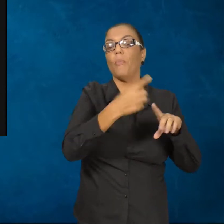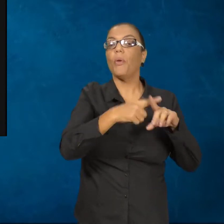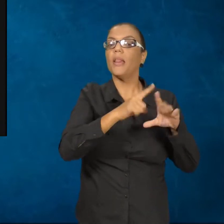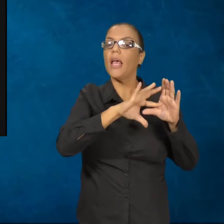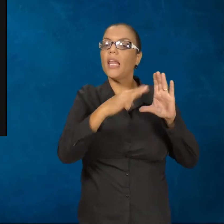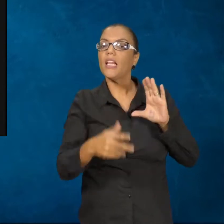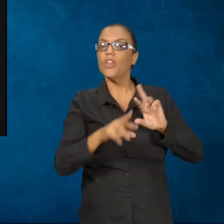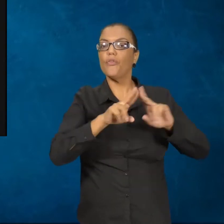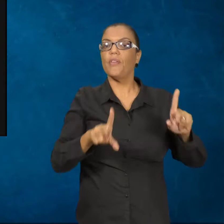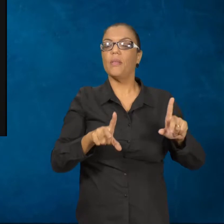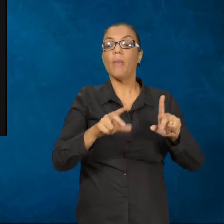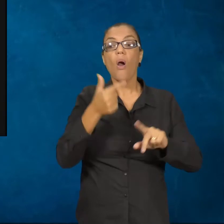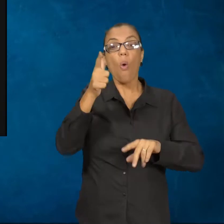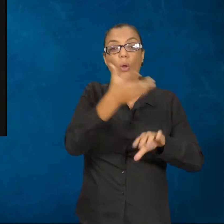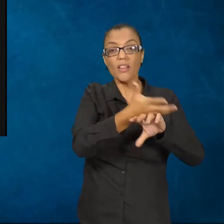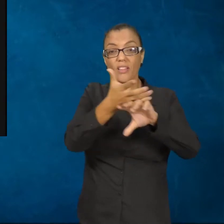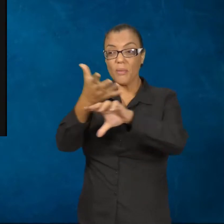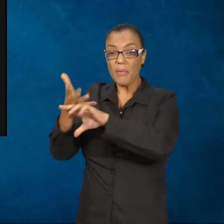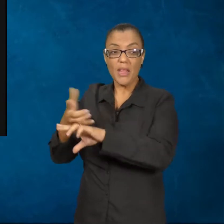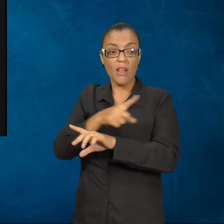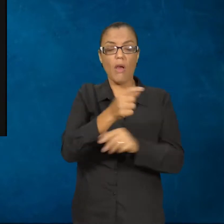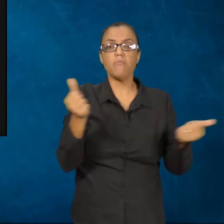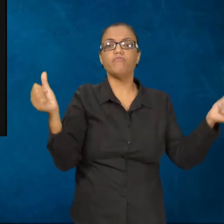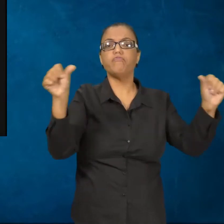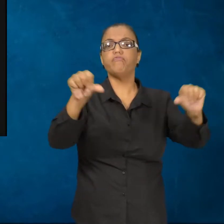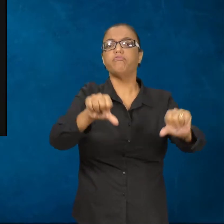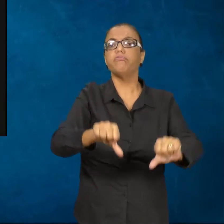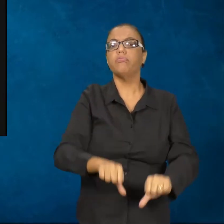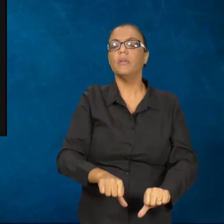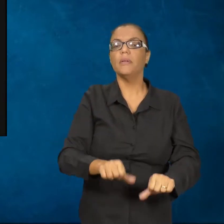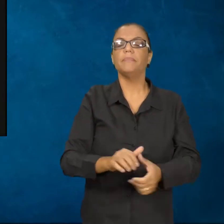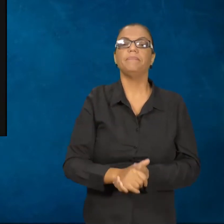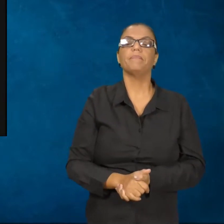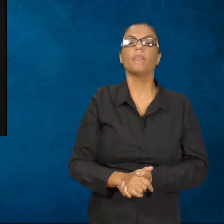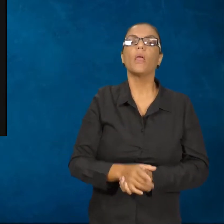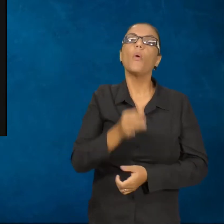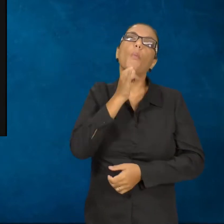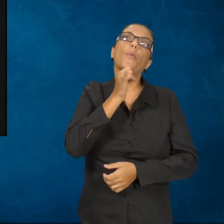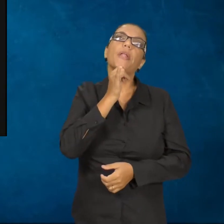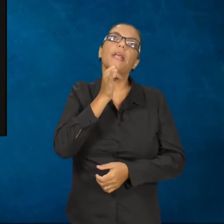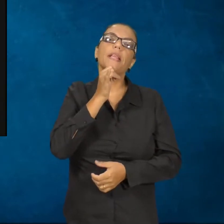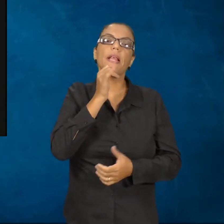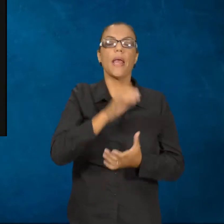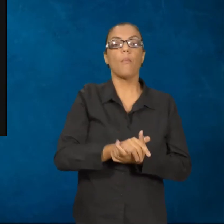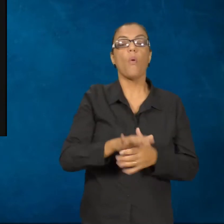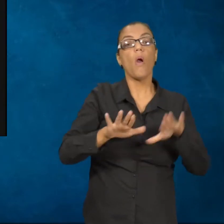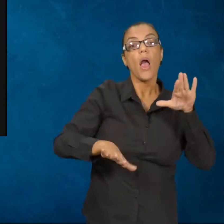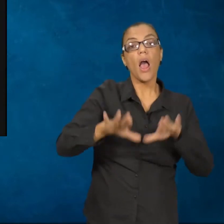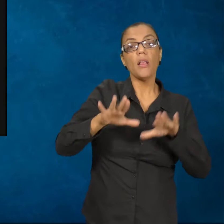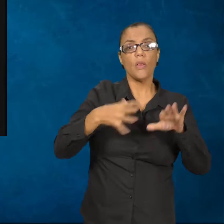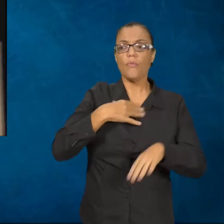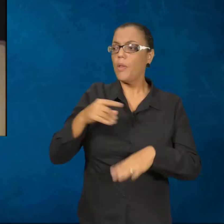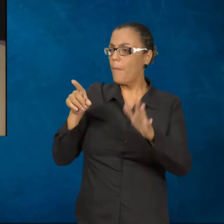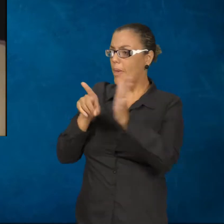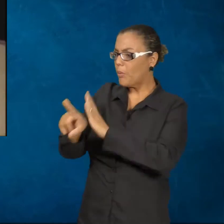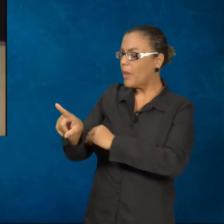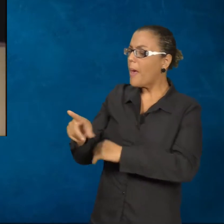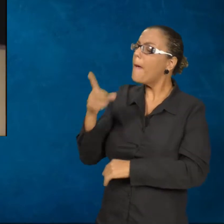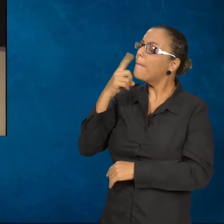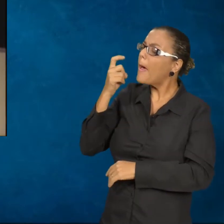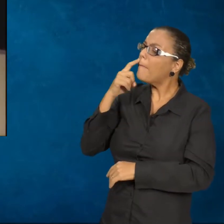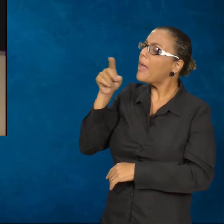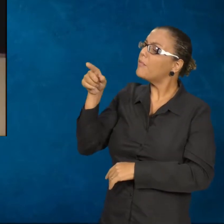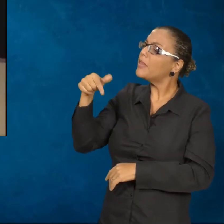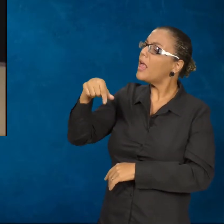catástrofe. Nunca vocês passaram por situações do tipo: pai, quando você estava na escola, você aprendeu trigonometria?